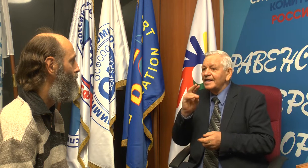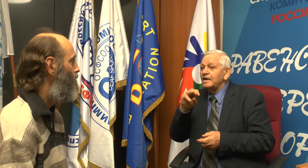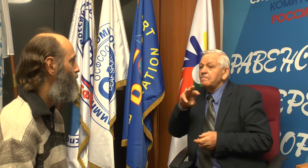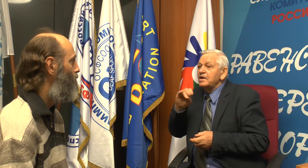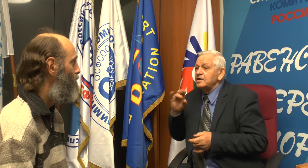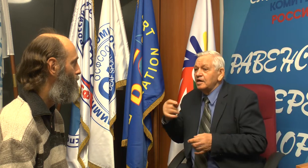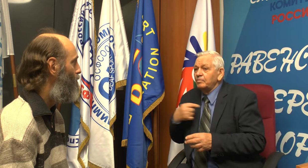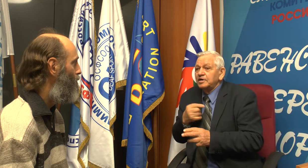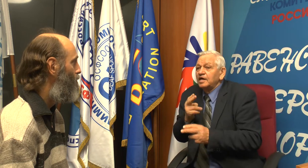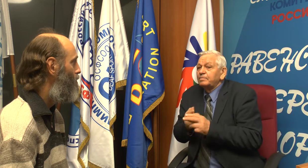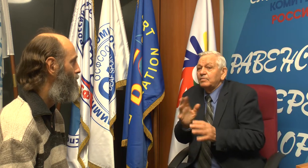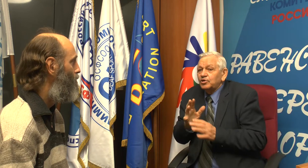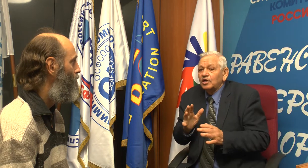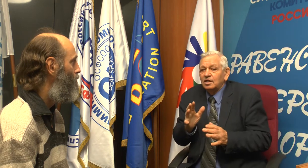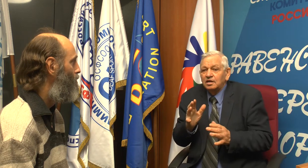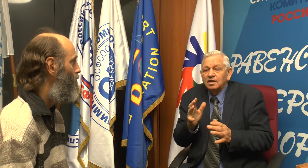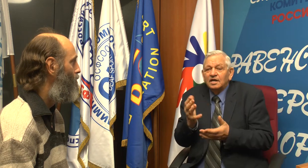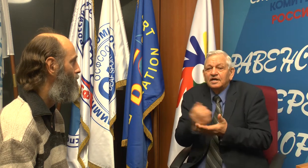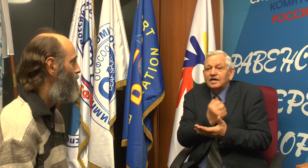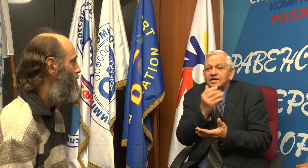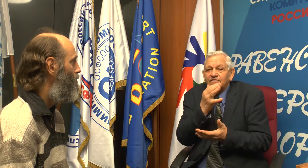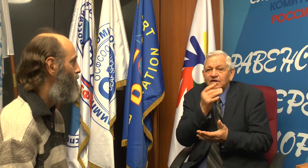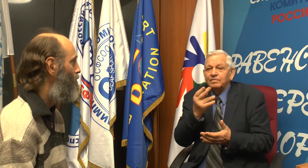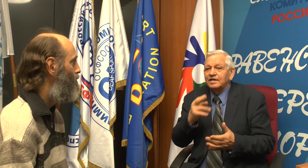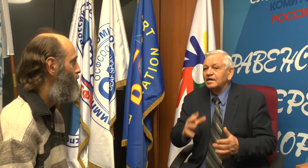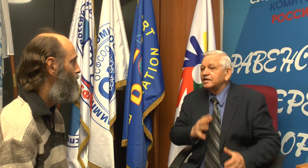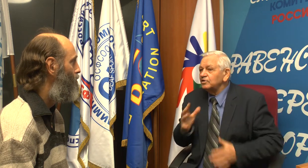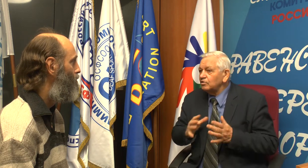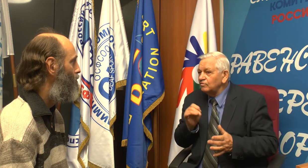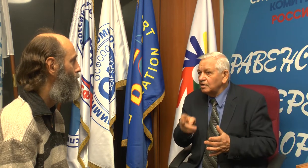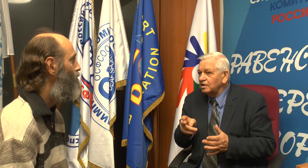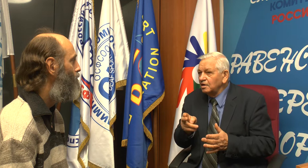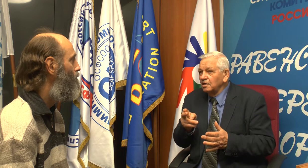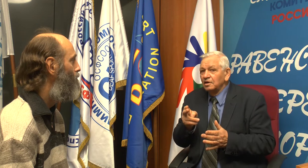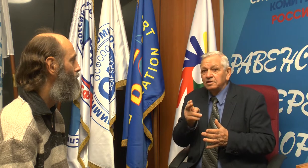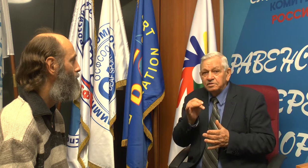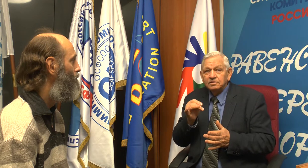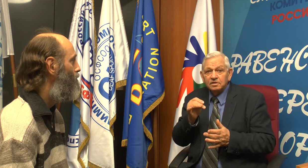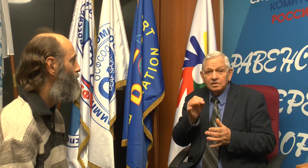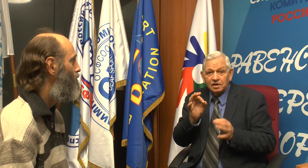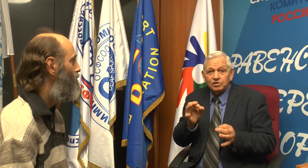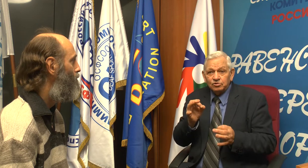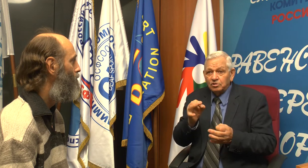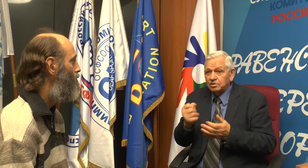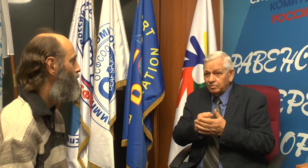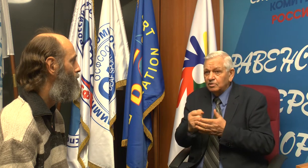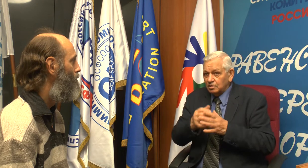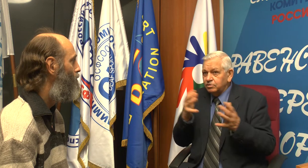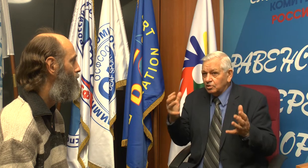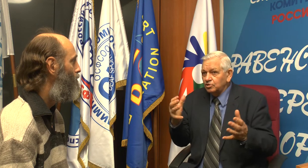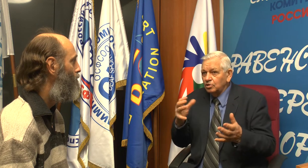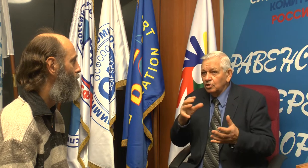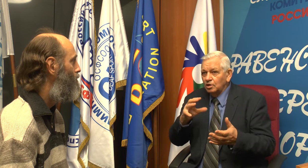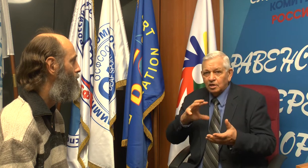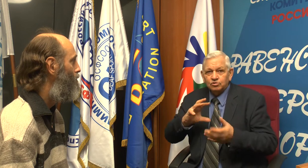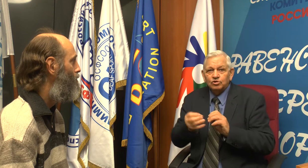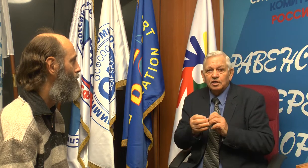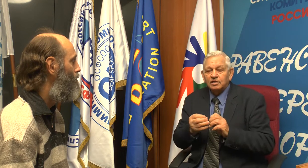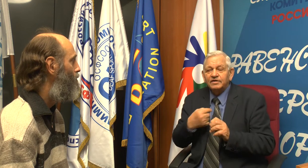не менее мне не помешало находить время для тренировок. И, конечно, добился больших результатов, я